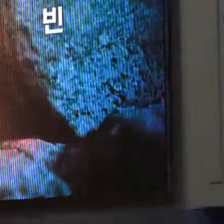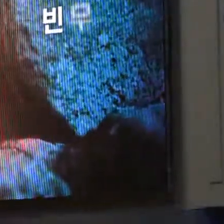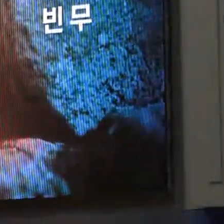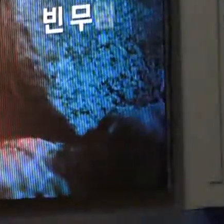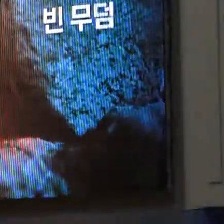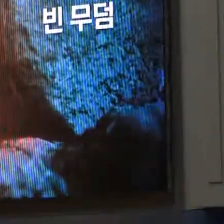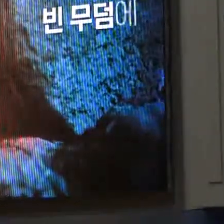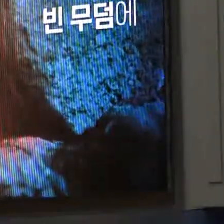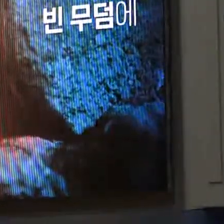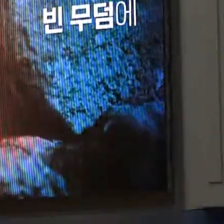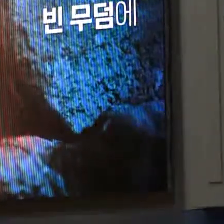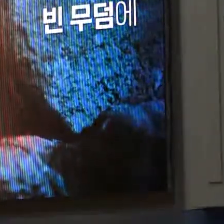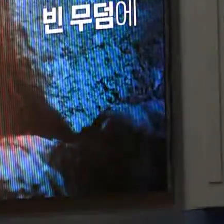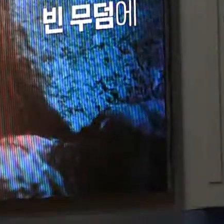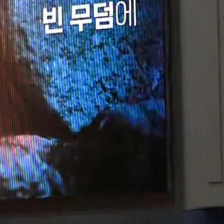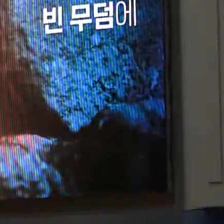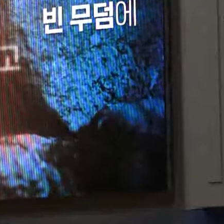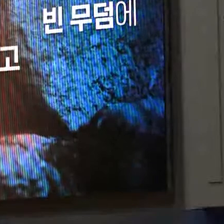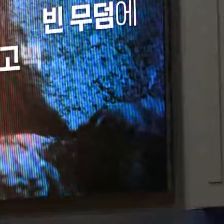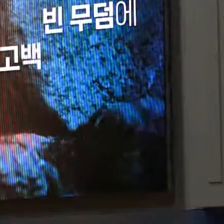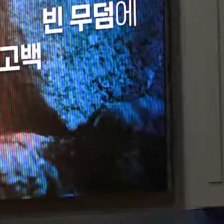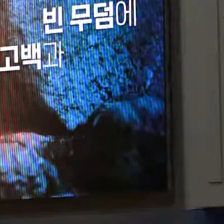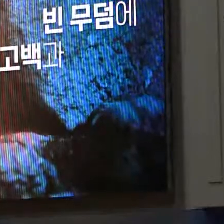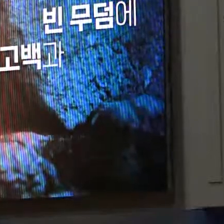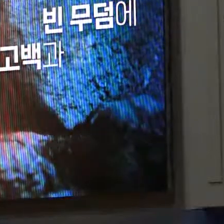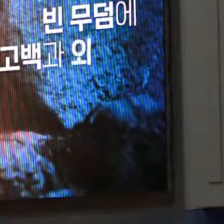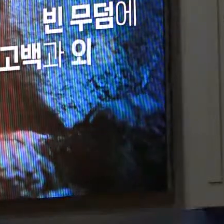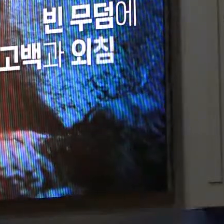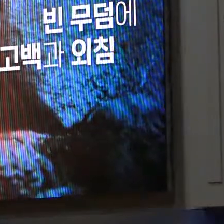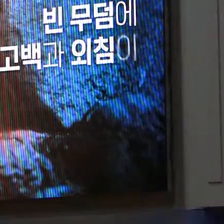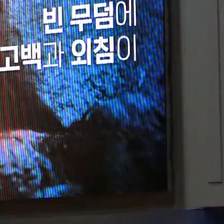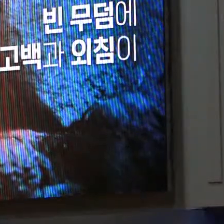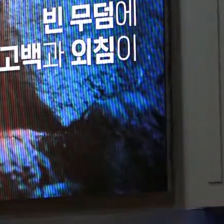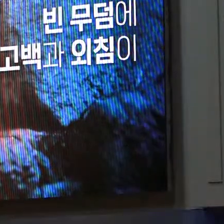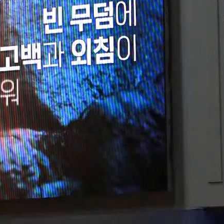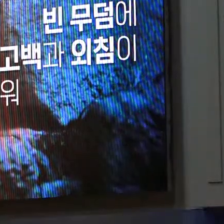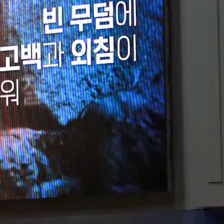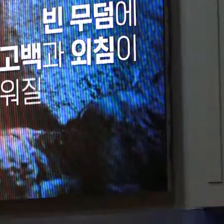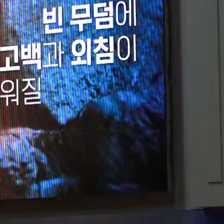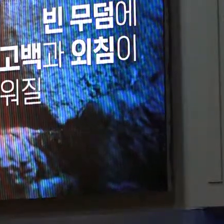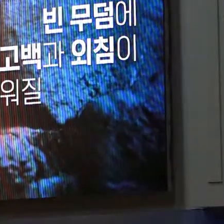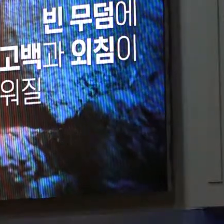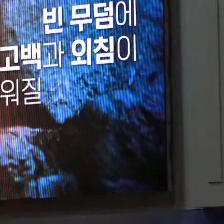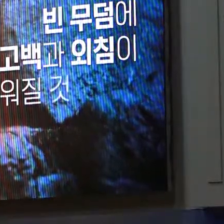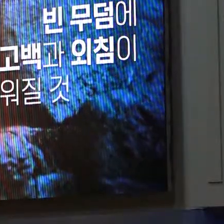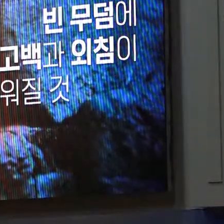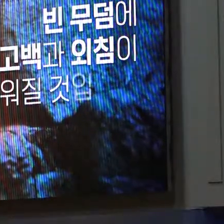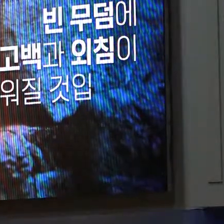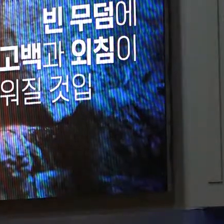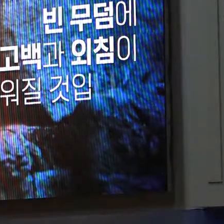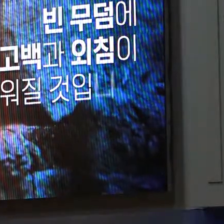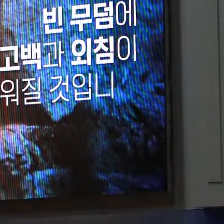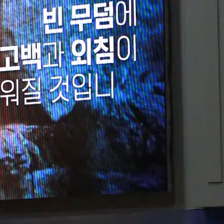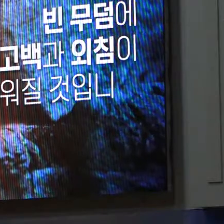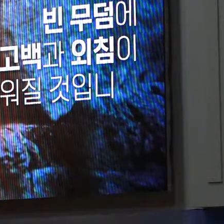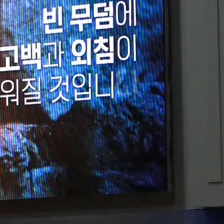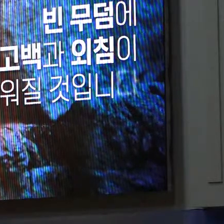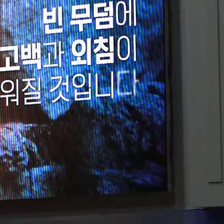빈 무덤에 우리의 고백과 외침이 채워질